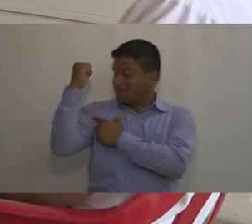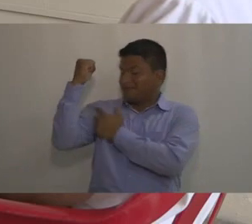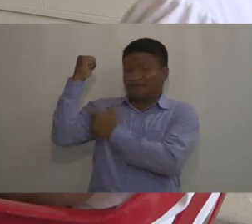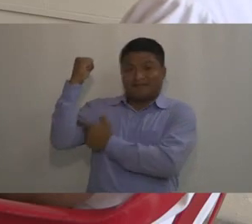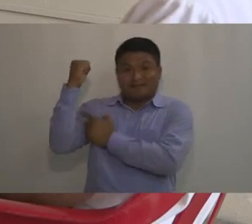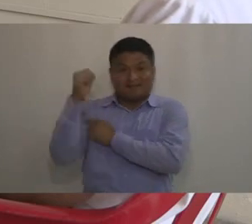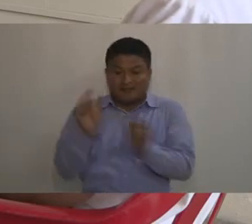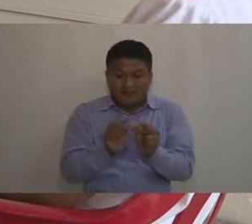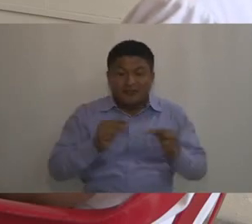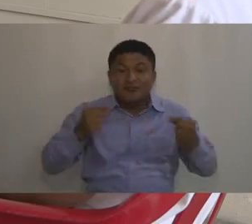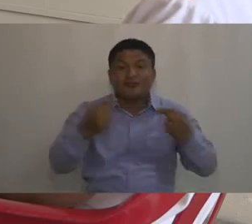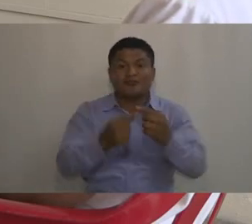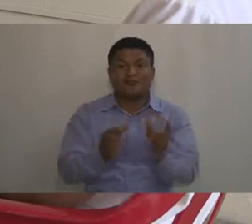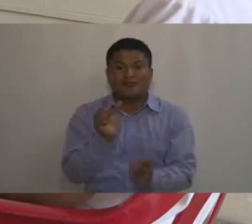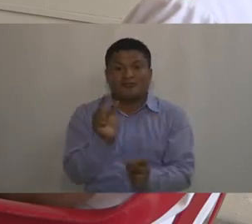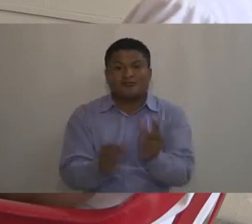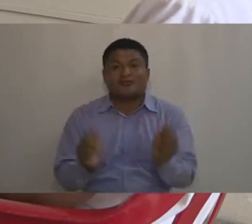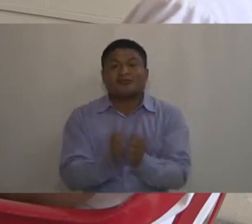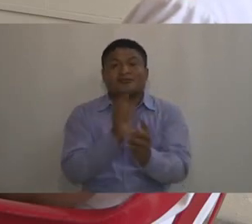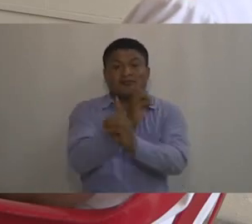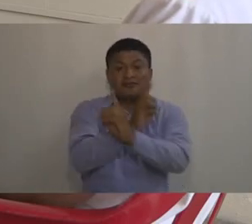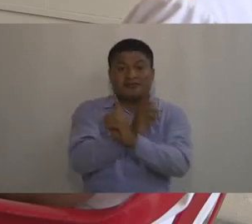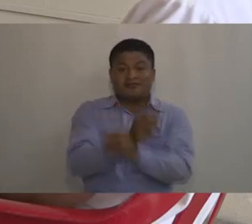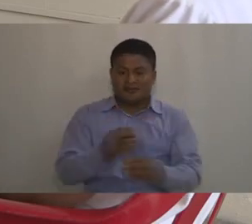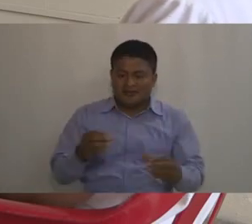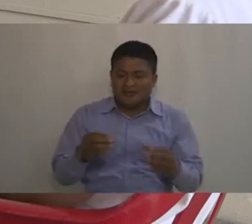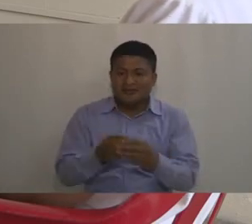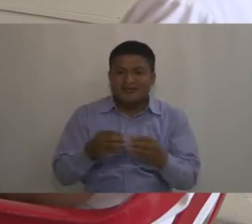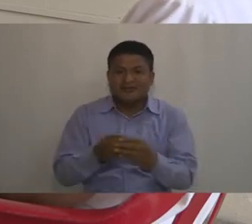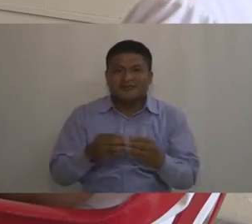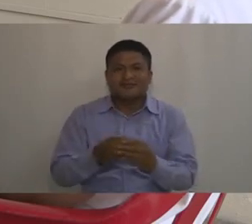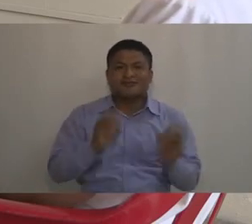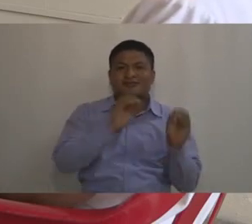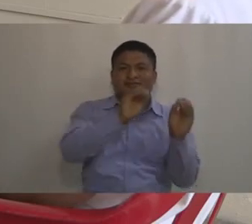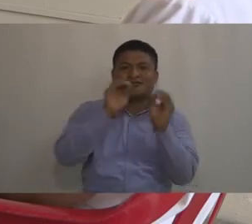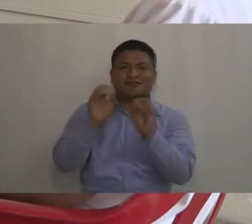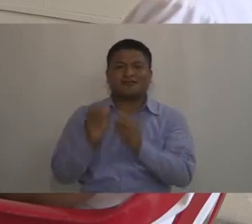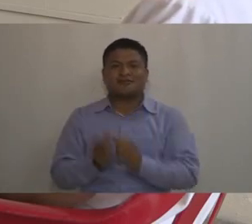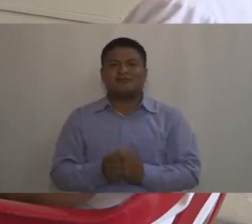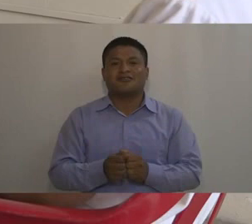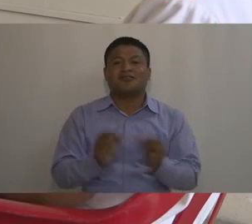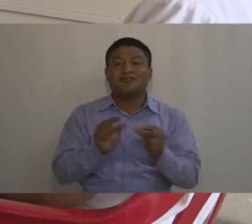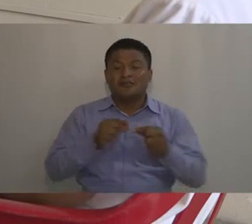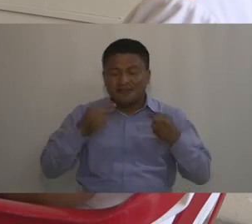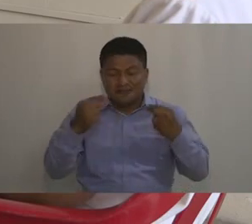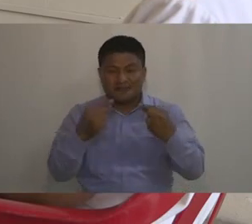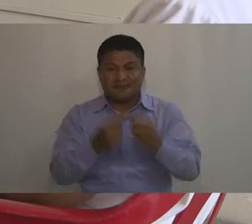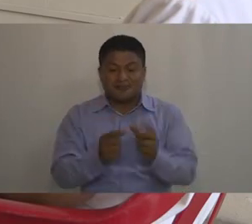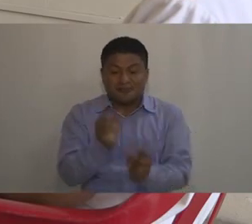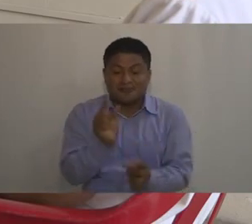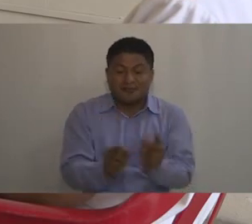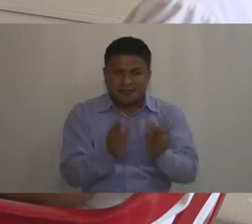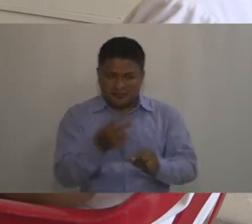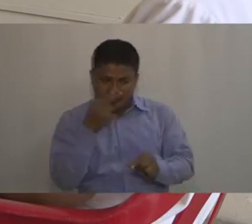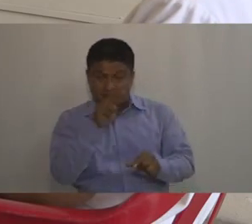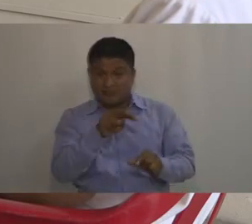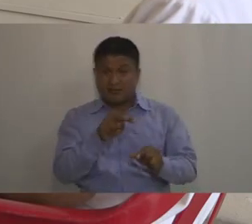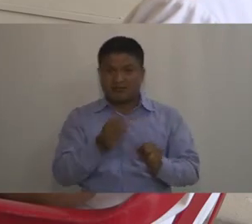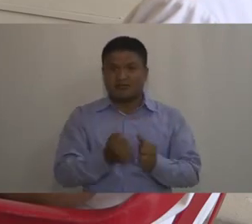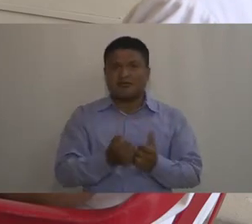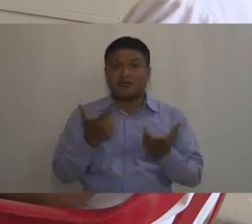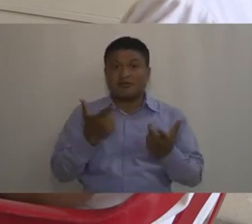tratamos de fortalecer los grupos de personas con discapacidad, sean asociaciones, fundaciones o grupos de